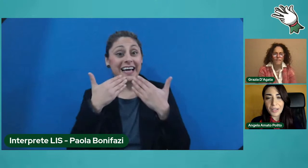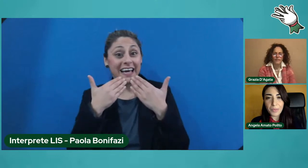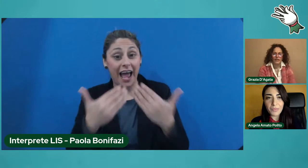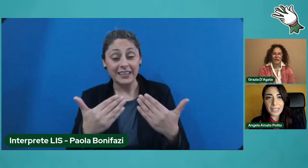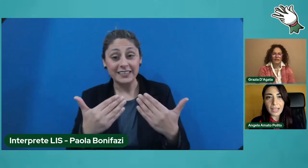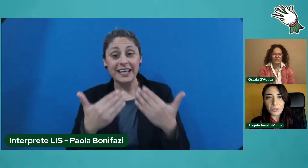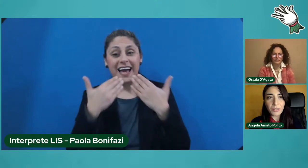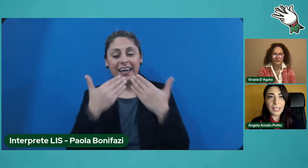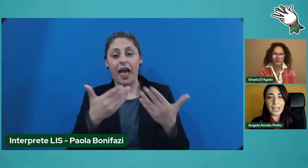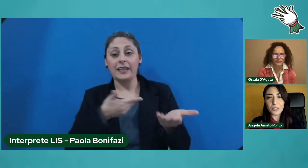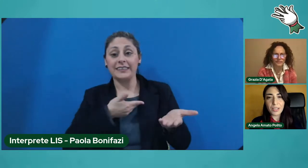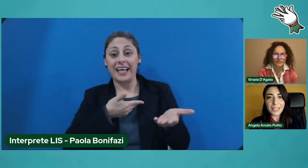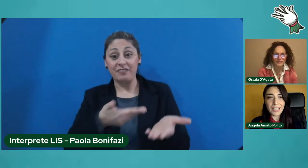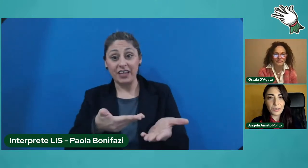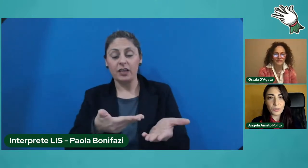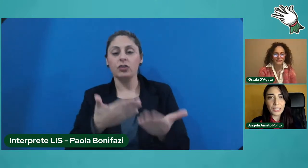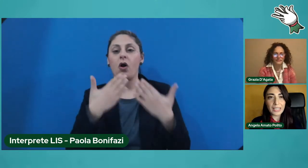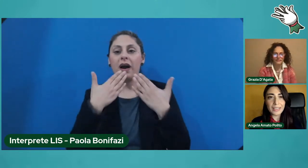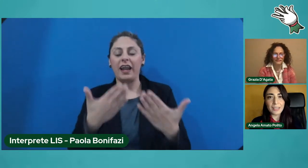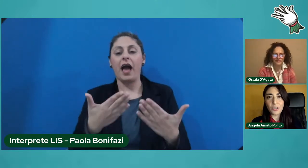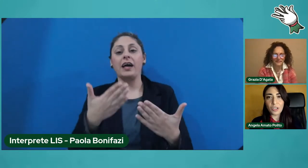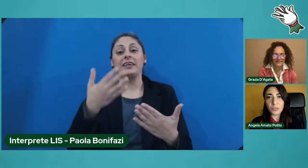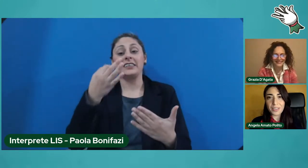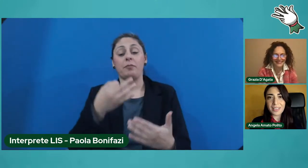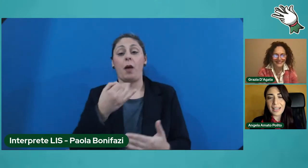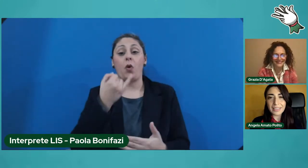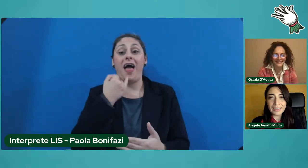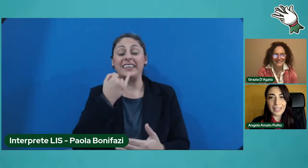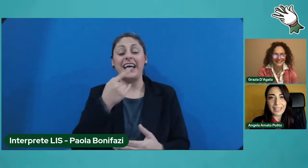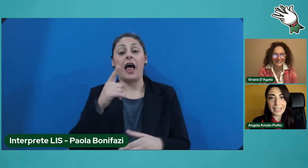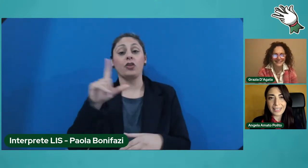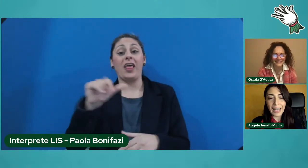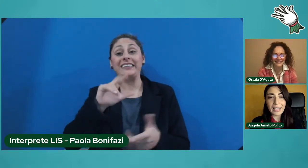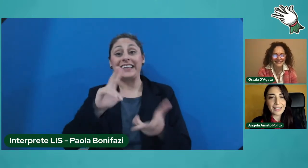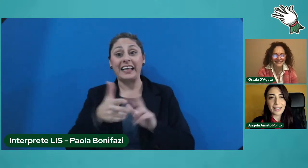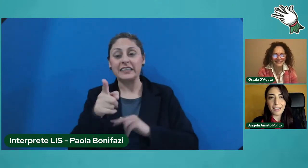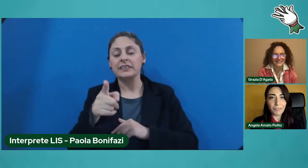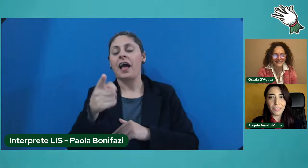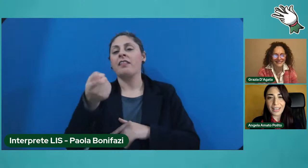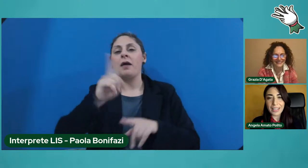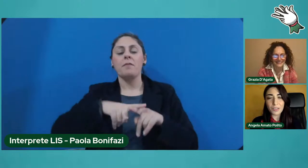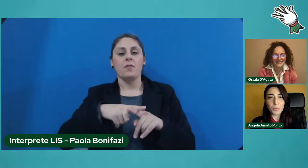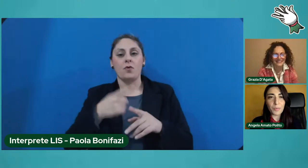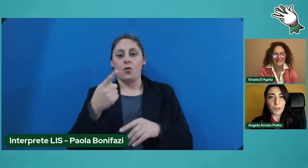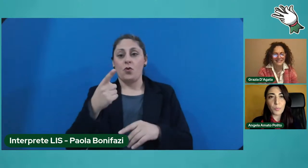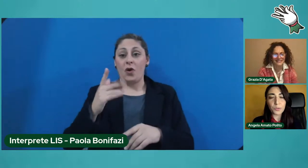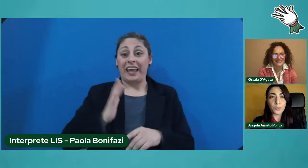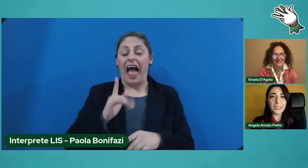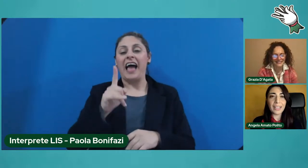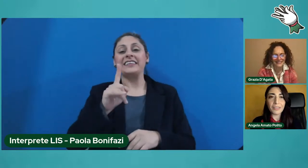avermi invitato, ringrazio Alessandro di LIS360 e grazie a Raffaele, insomma, per l'opportunità di